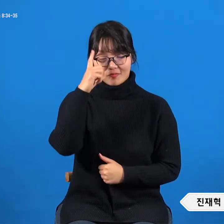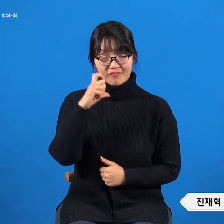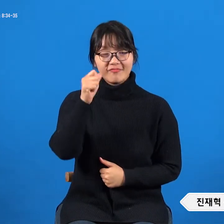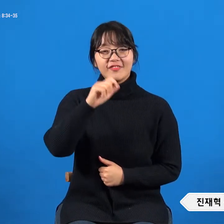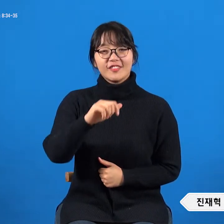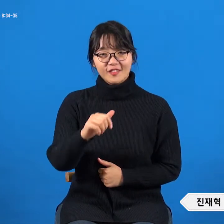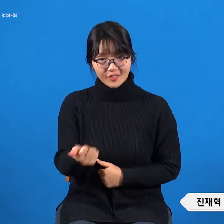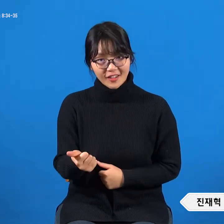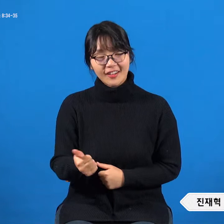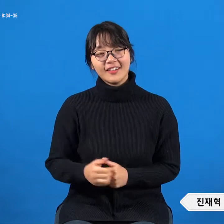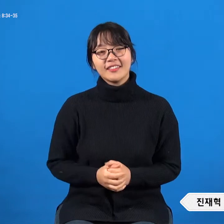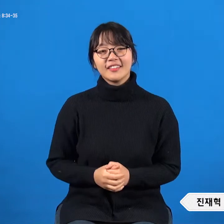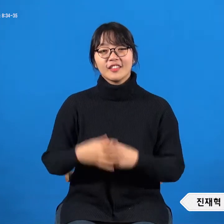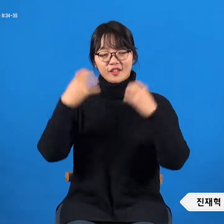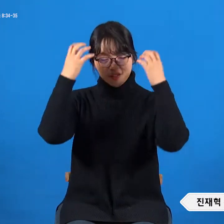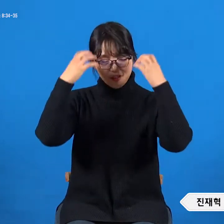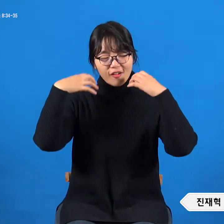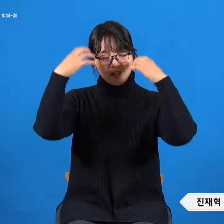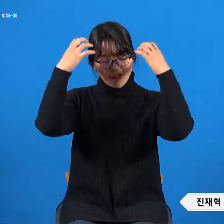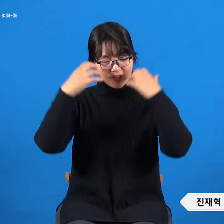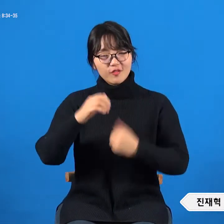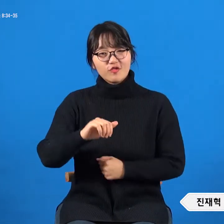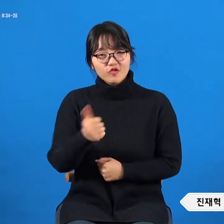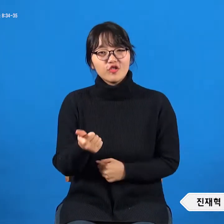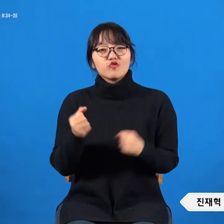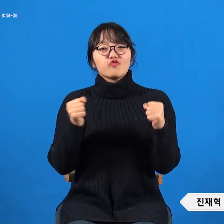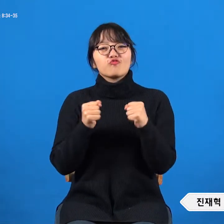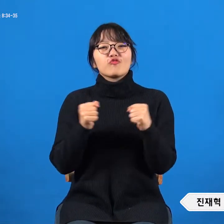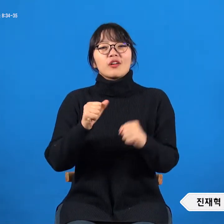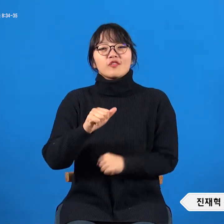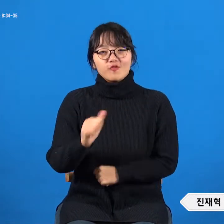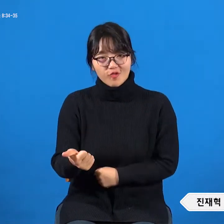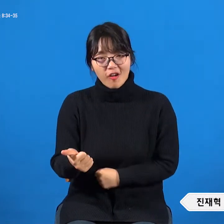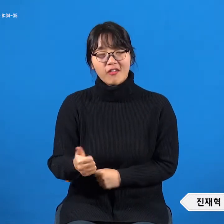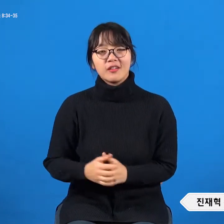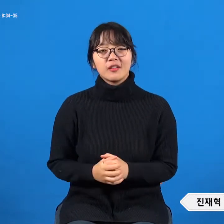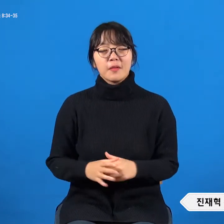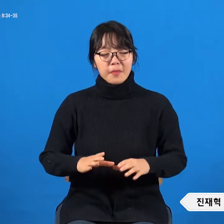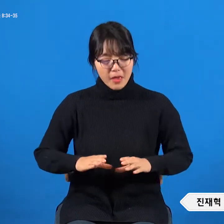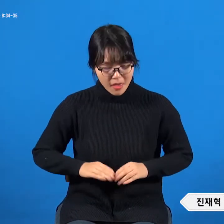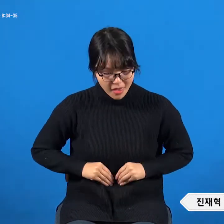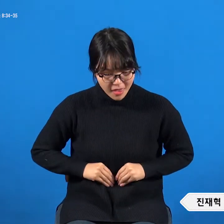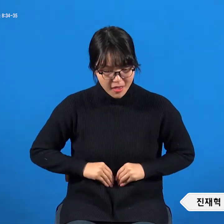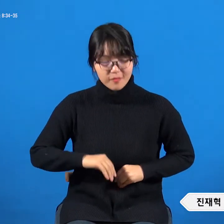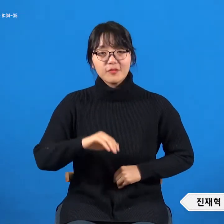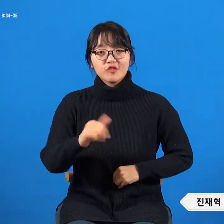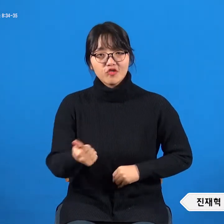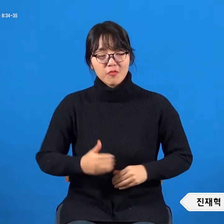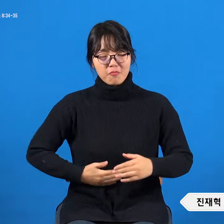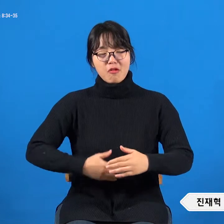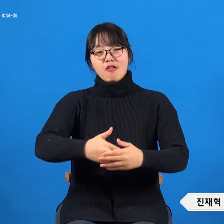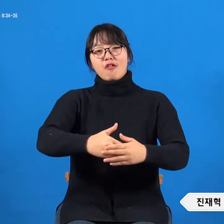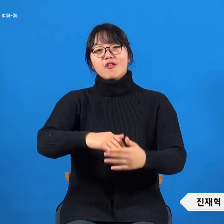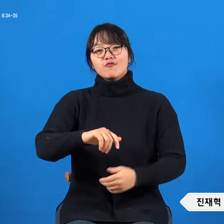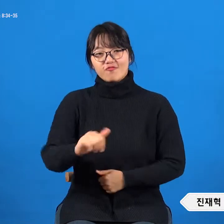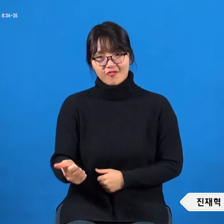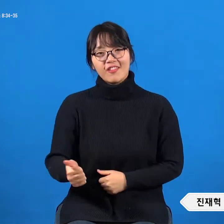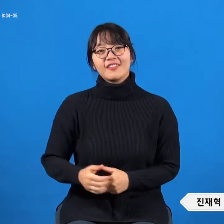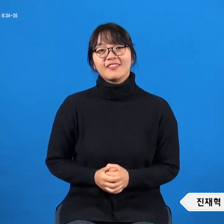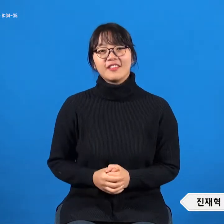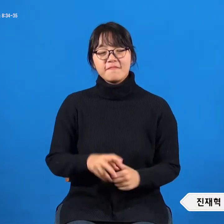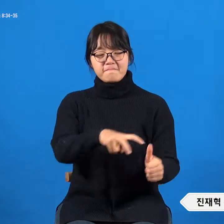졸려 죽겠습니다. 더워 죽겠고 추워 죽겠습니다. 배고파 죽겠고 배불러